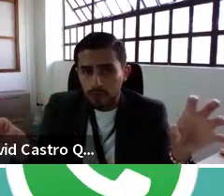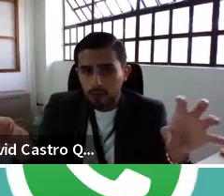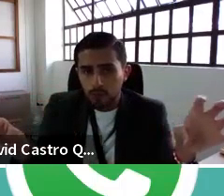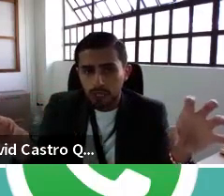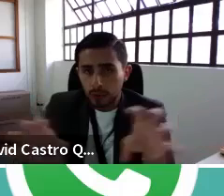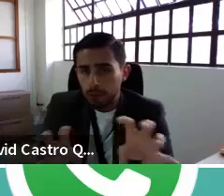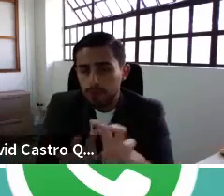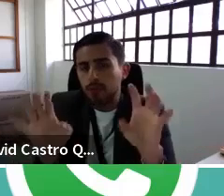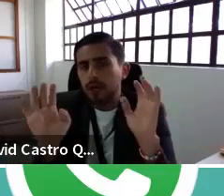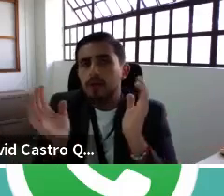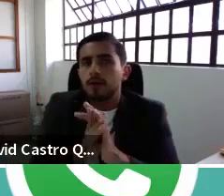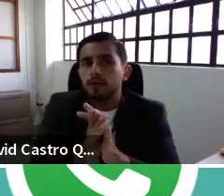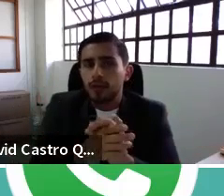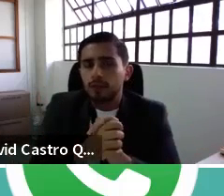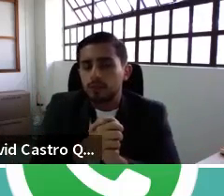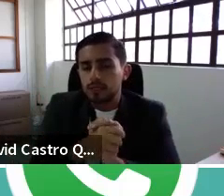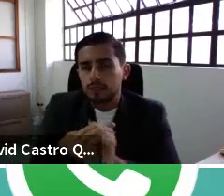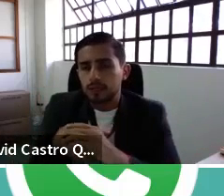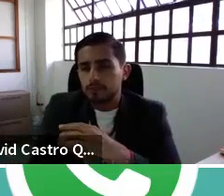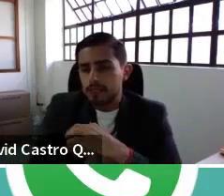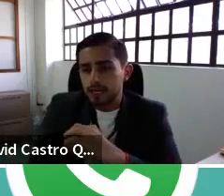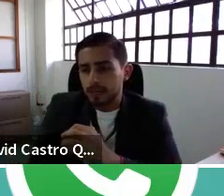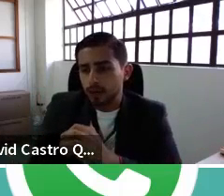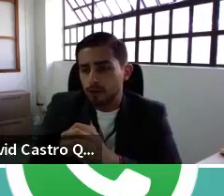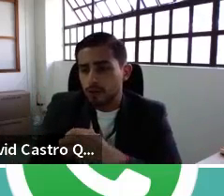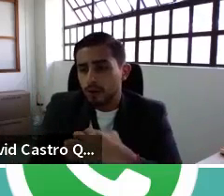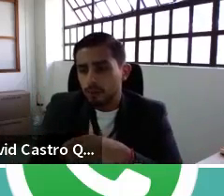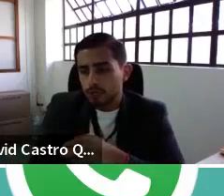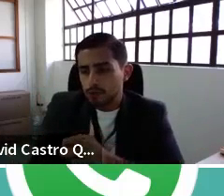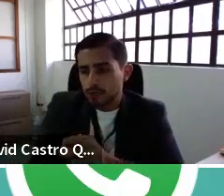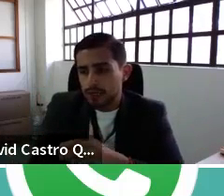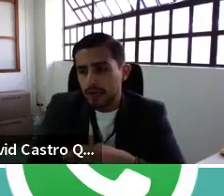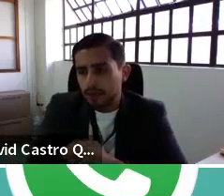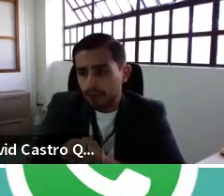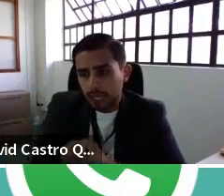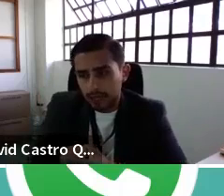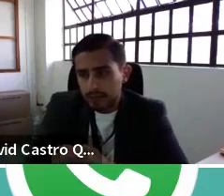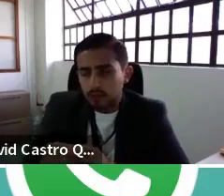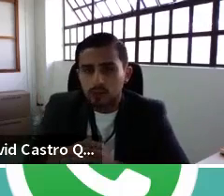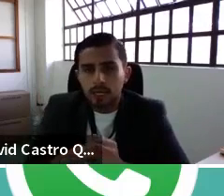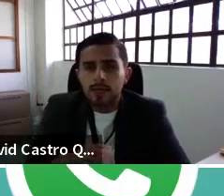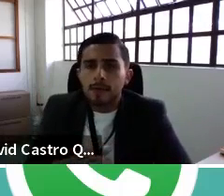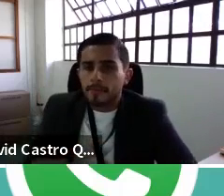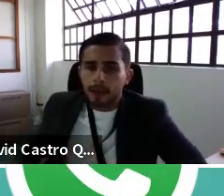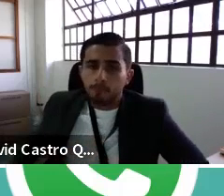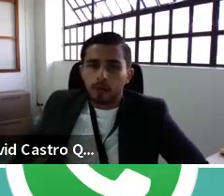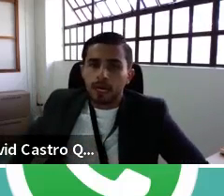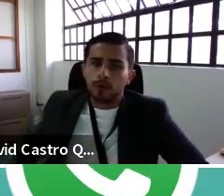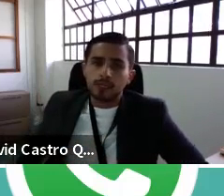el mismo nivel pues porque finalmente son estrategias pensadas para dos procesos pues diferentes entonces voy a ir con el